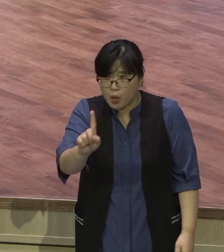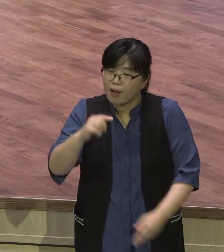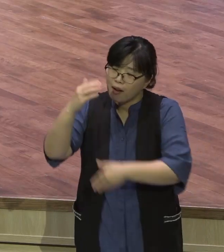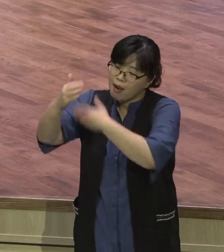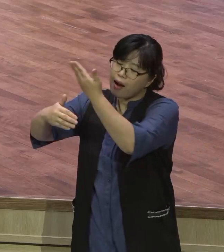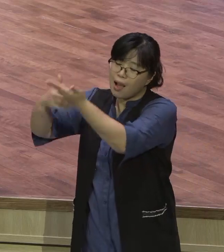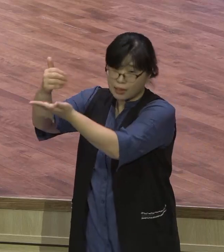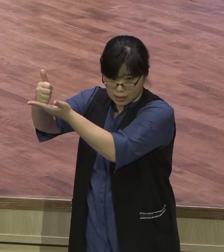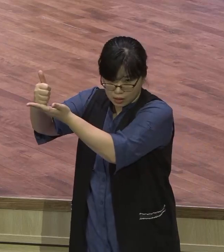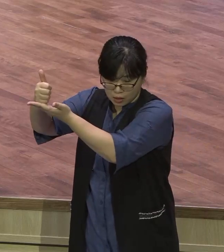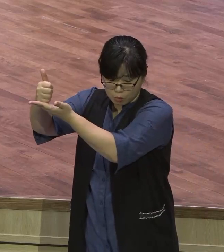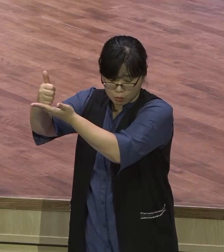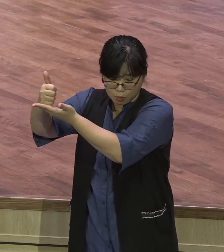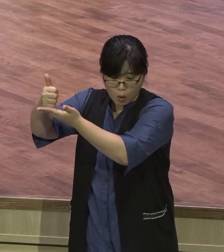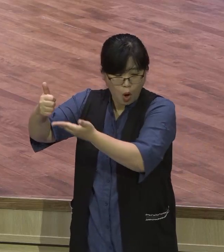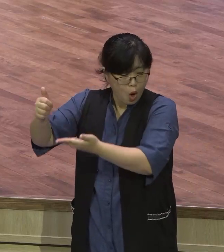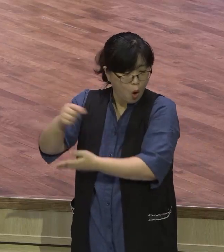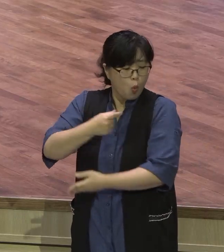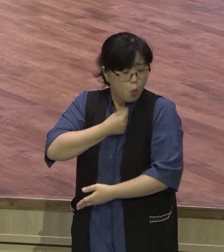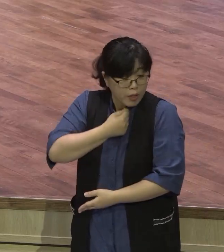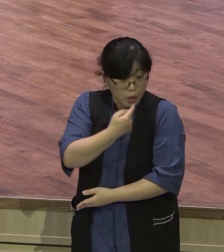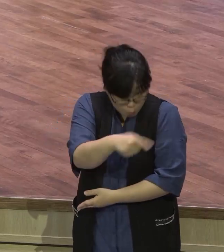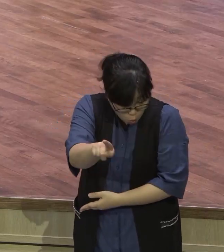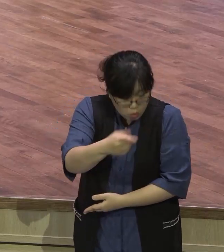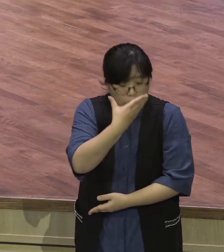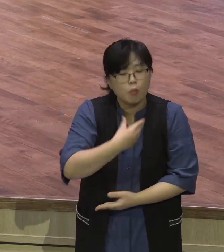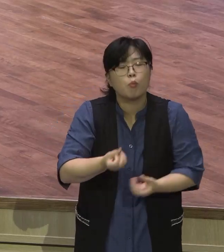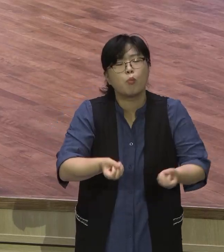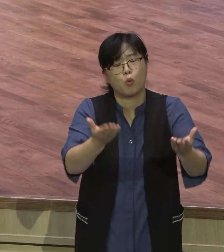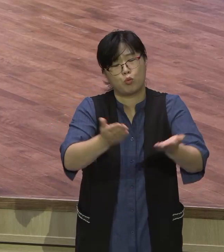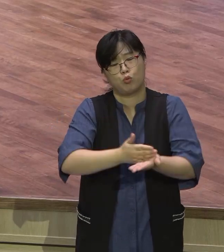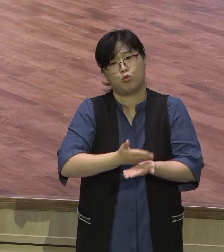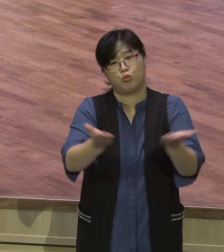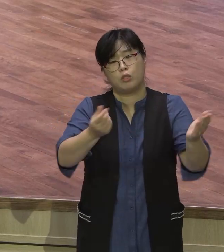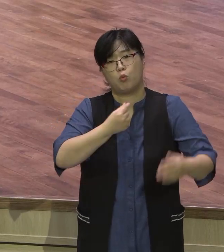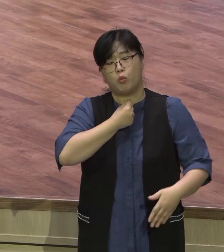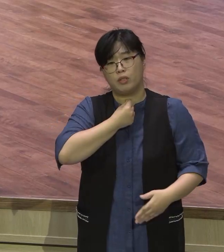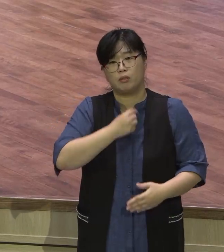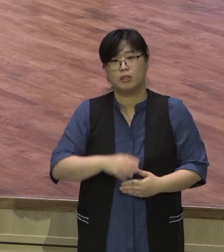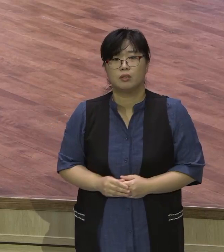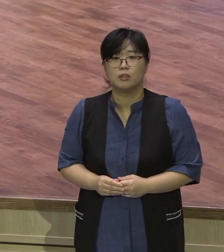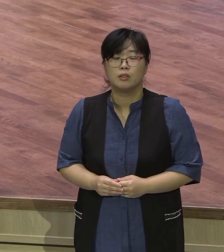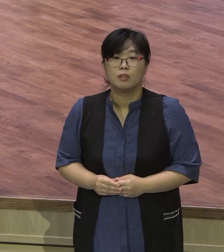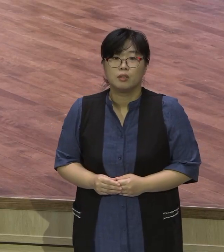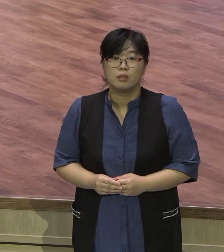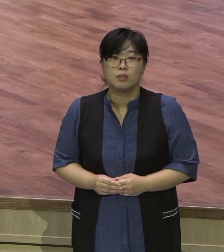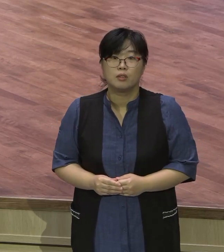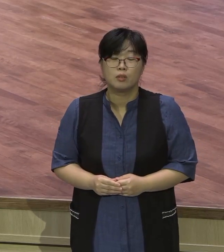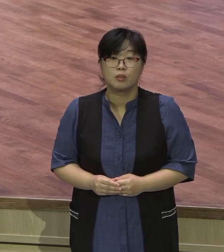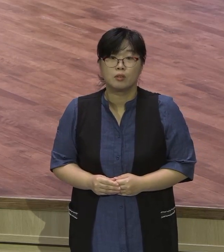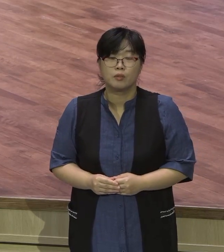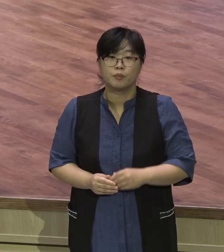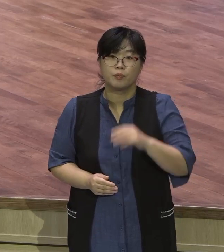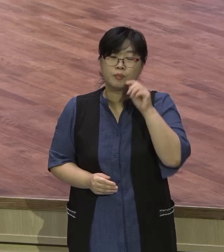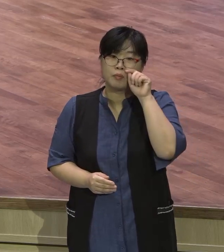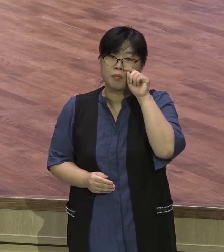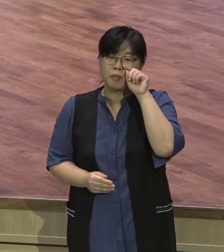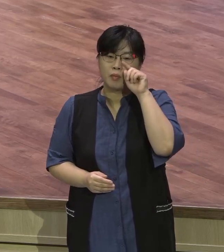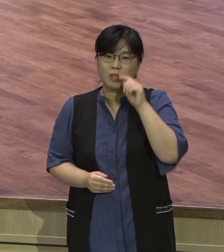요하라는 이름이 이 세 번이나 사용된 것도 중요한 의미가 담겨져 있어요. 성경에서 3은요. 3이